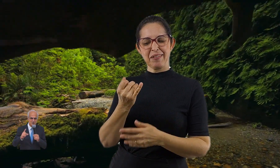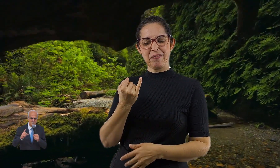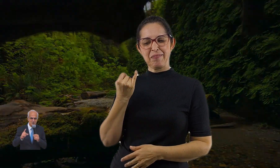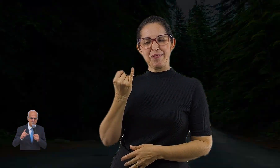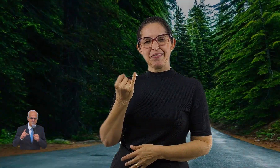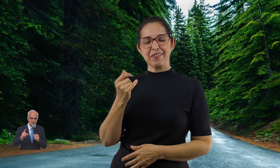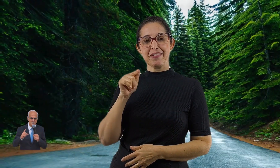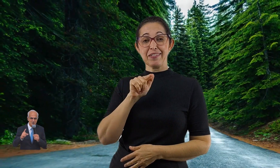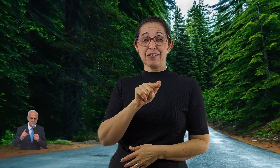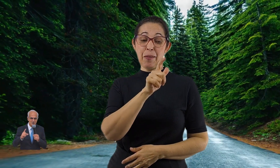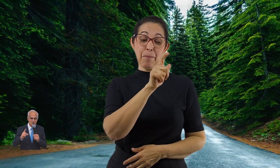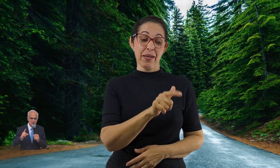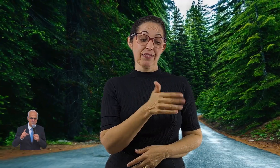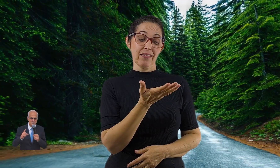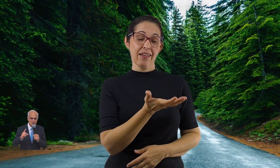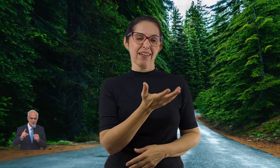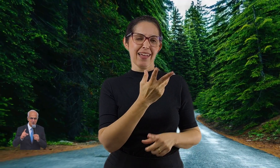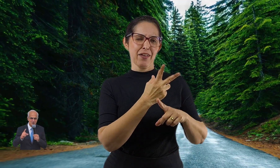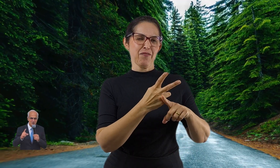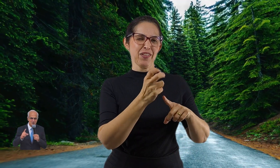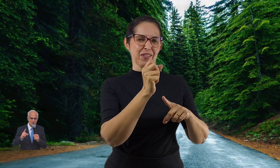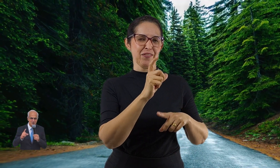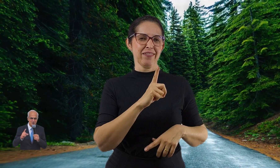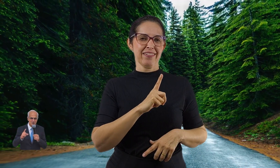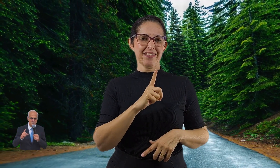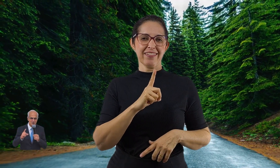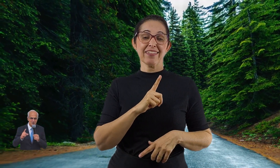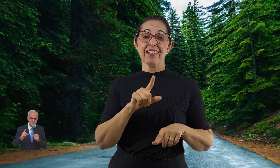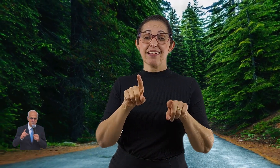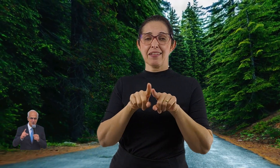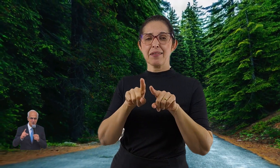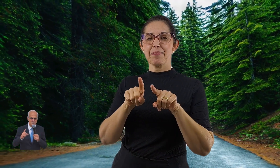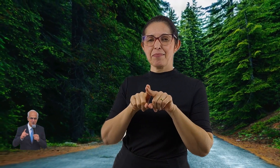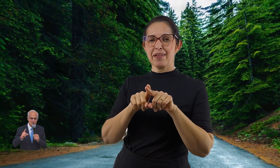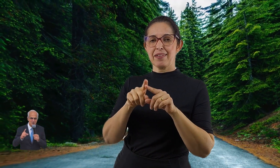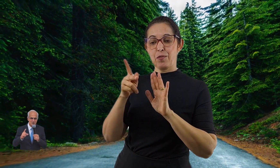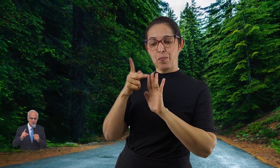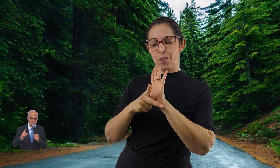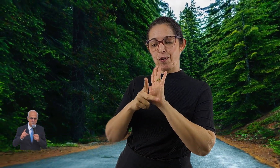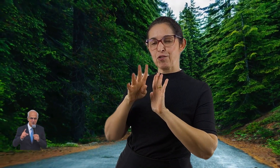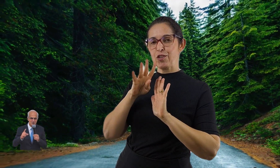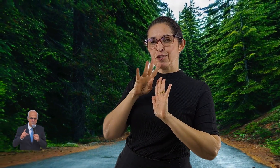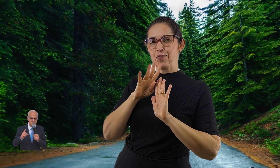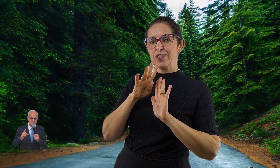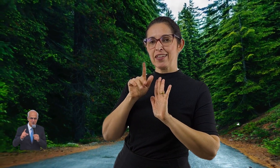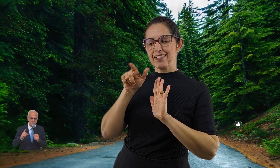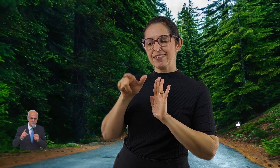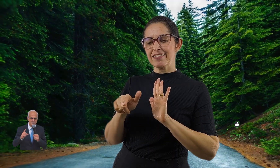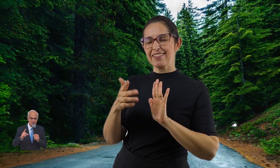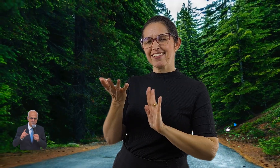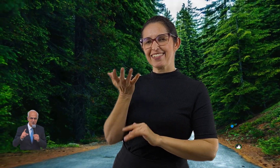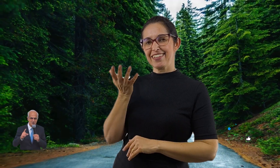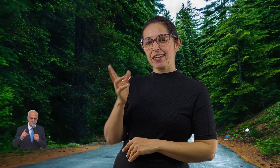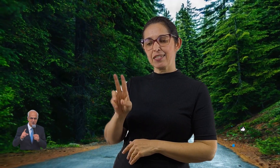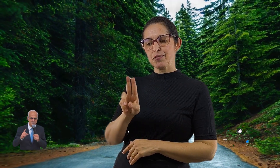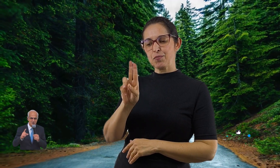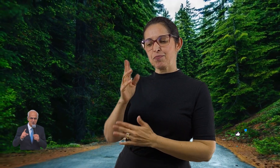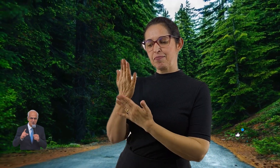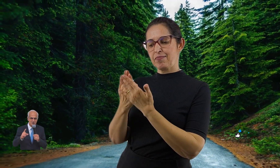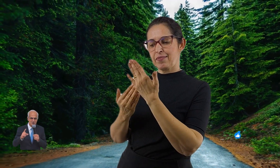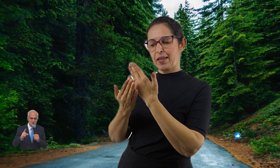ser vitorioso, para quem quer conhecer o projeto de Deus, para quem quer ser um instrumento nas mãos de